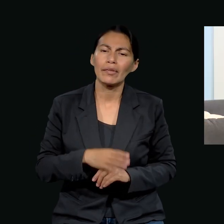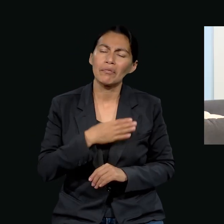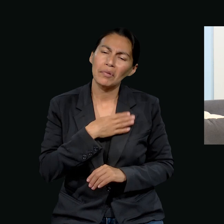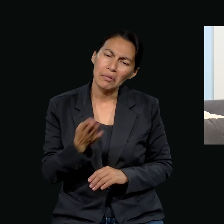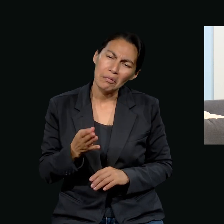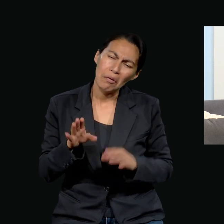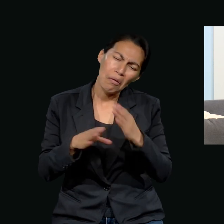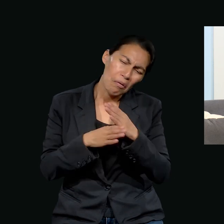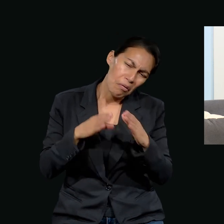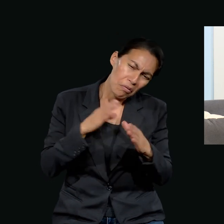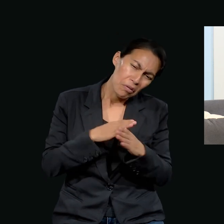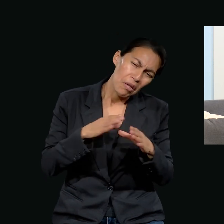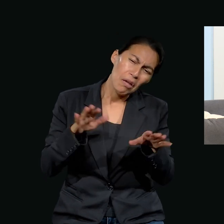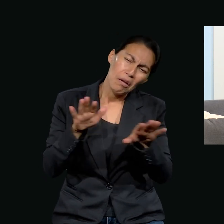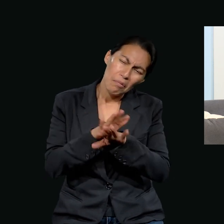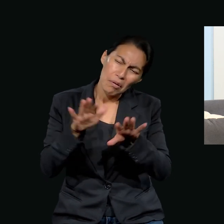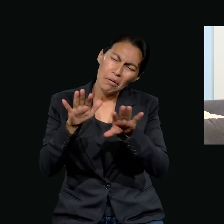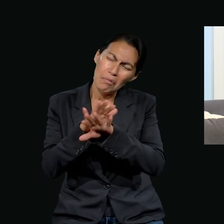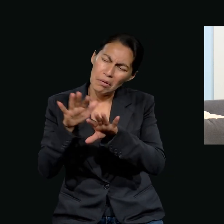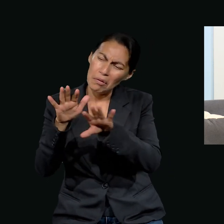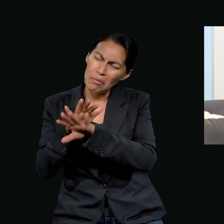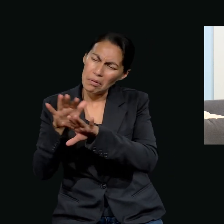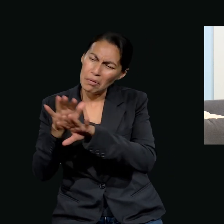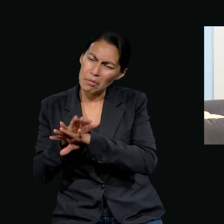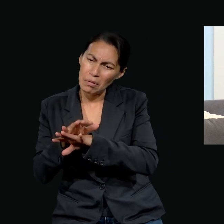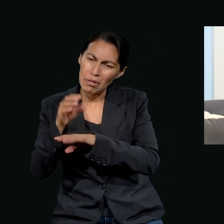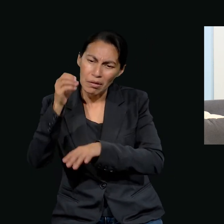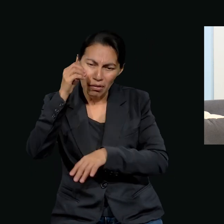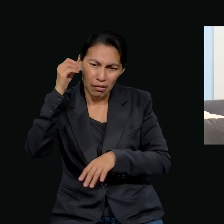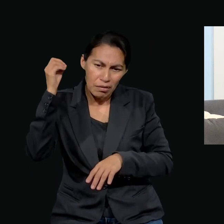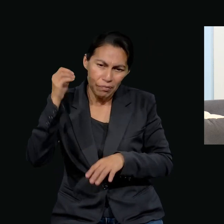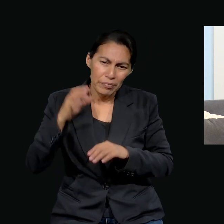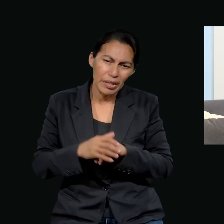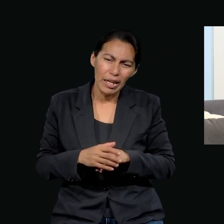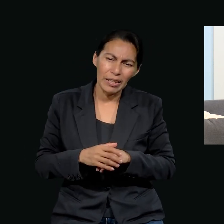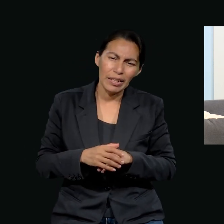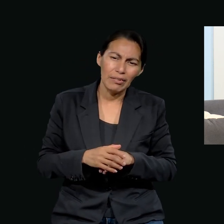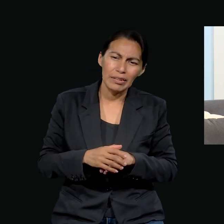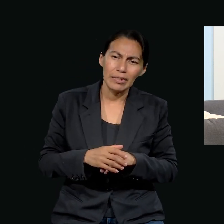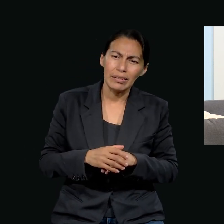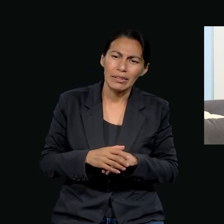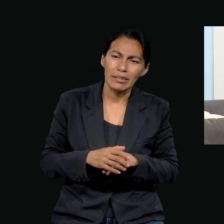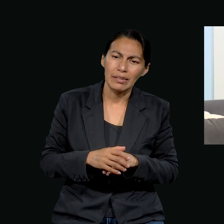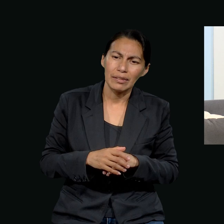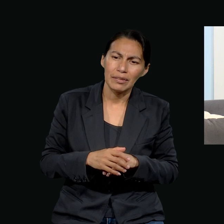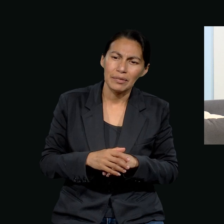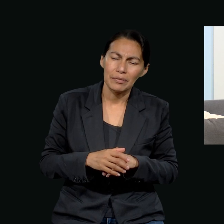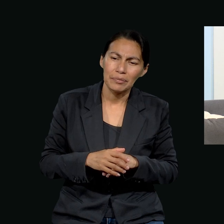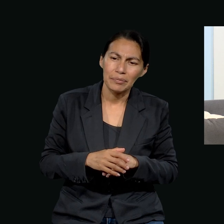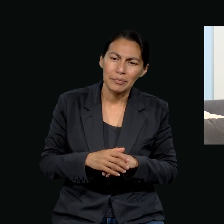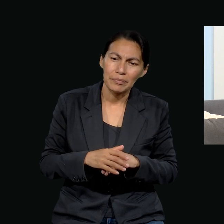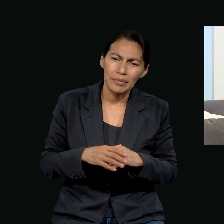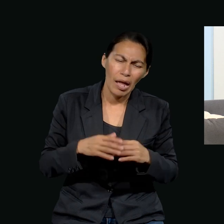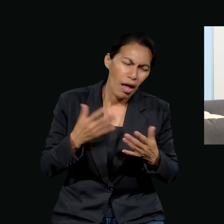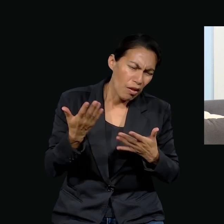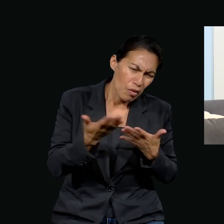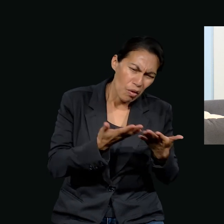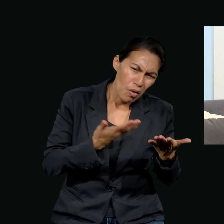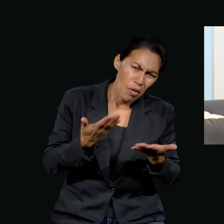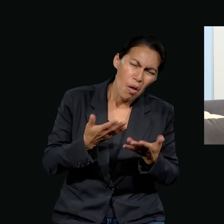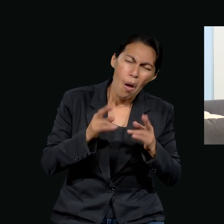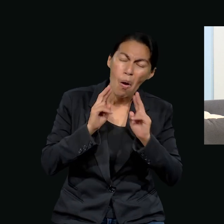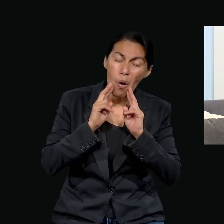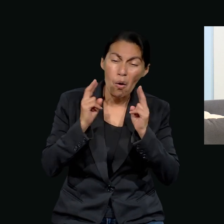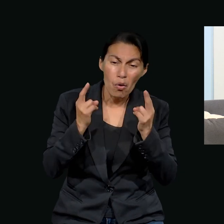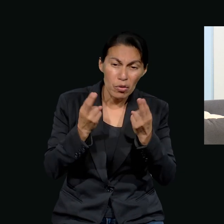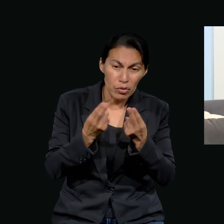vinieron los cambios en el Oriente Europeo, que vinieron los cambios en